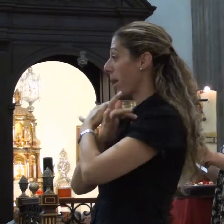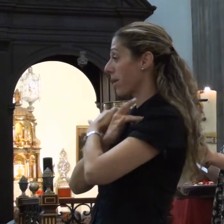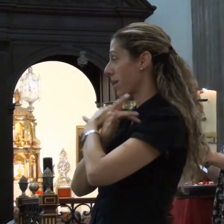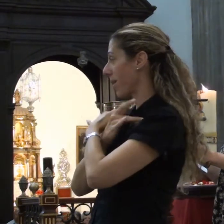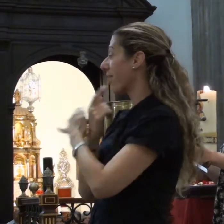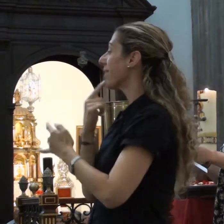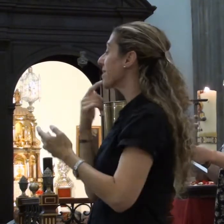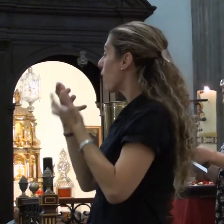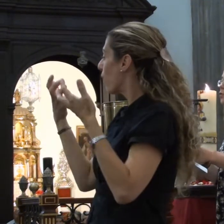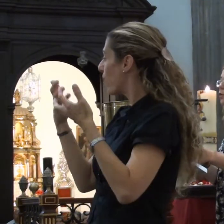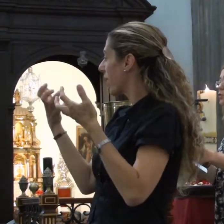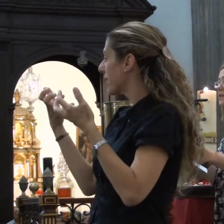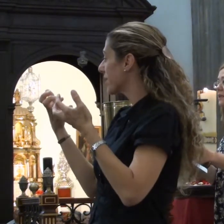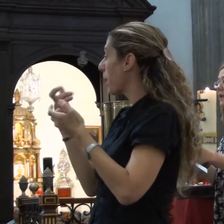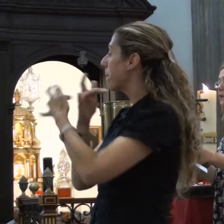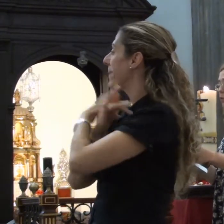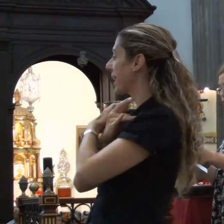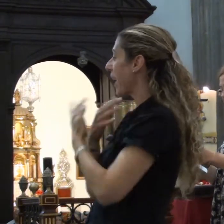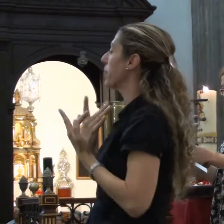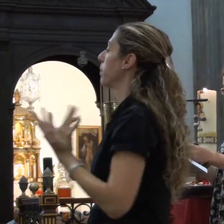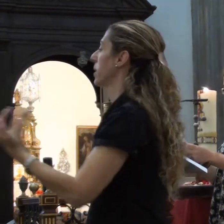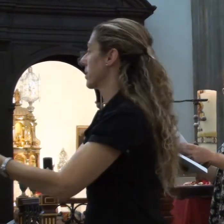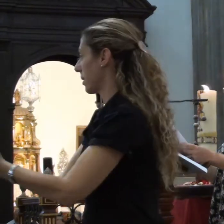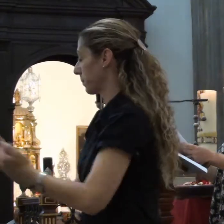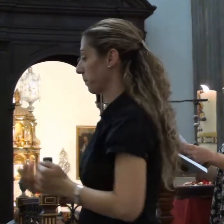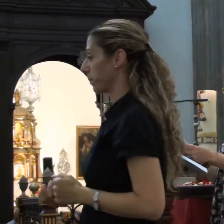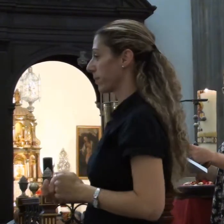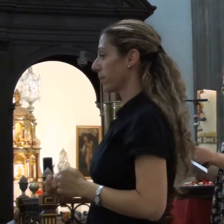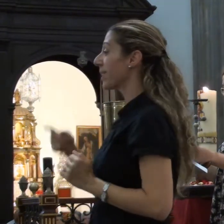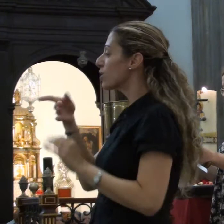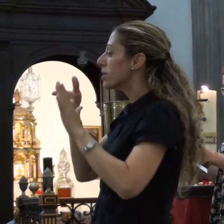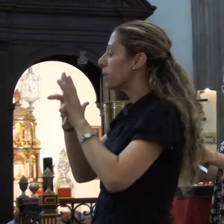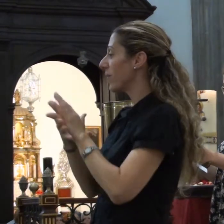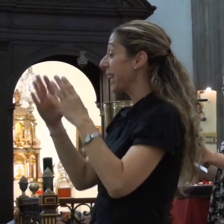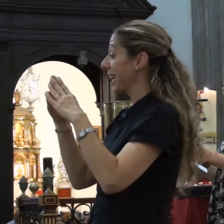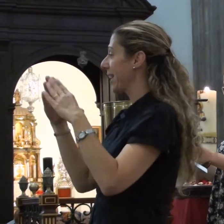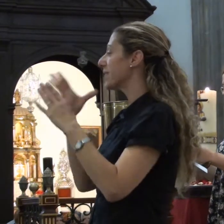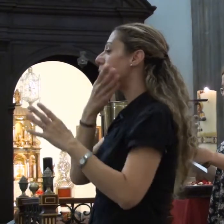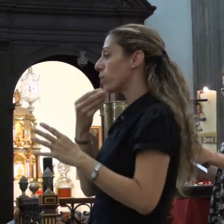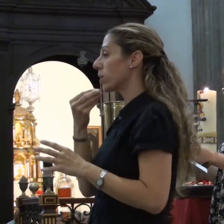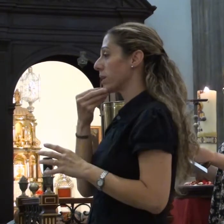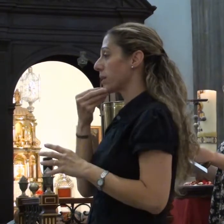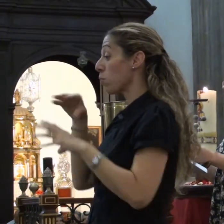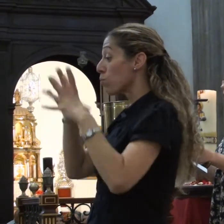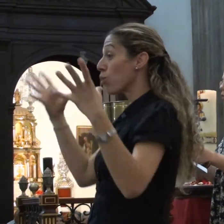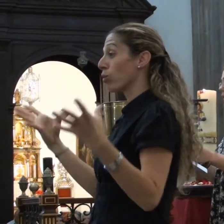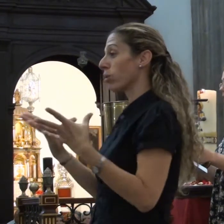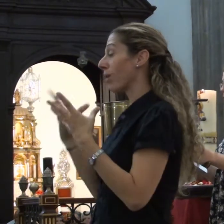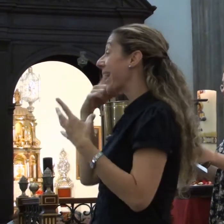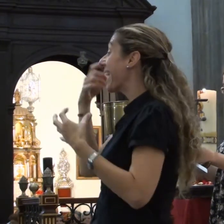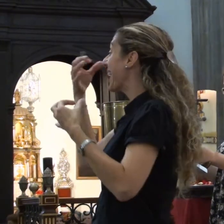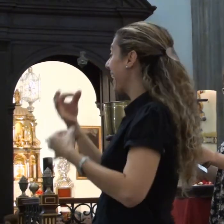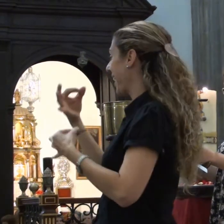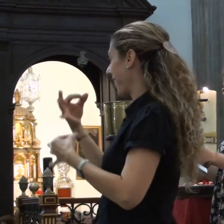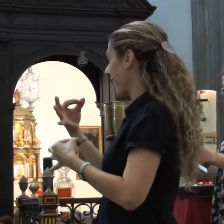Cristo y en eso consiste la hermosura de la iglesia en que es una realidad del mundo que no